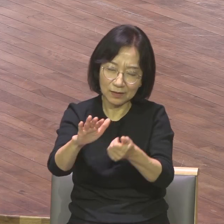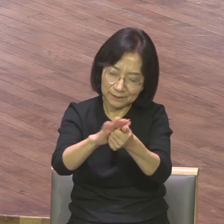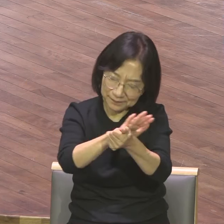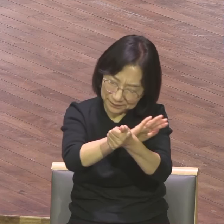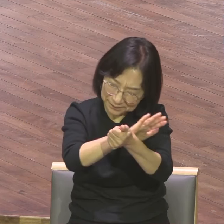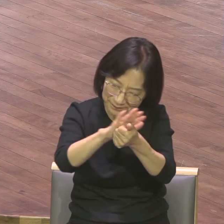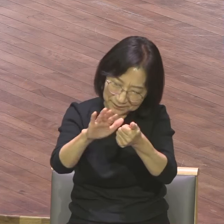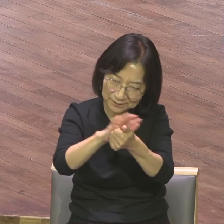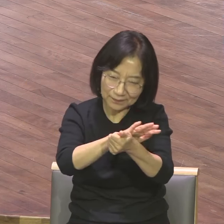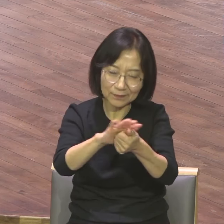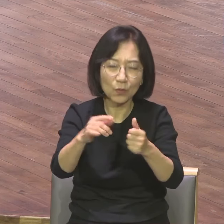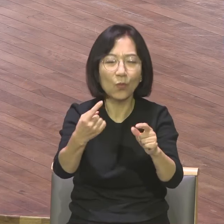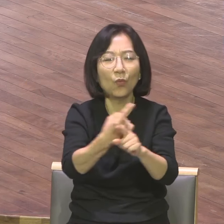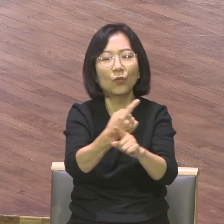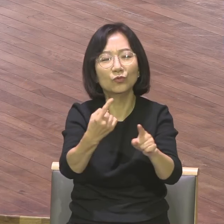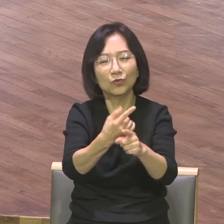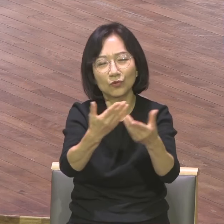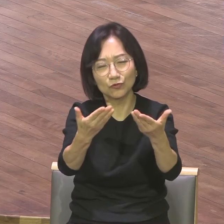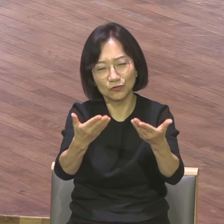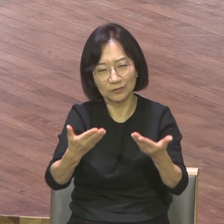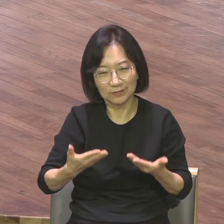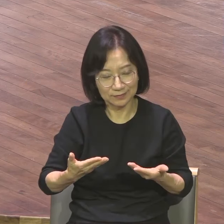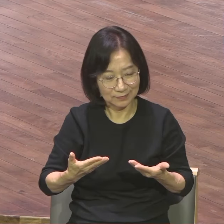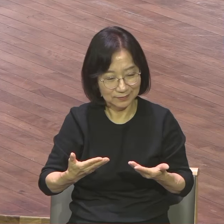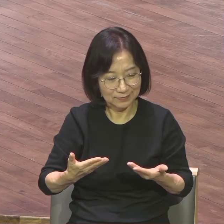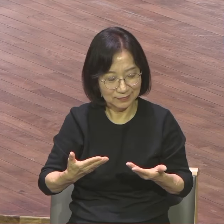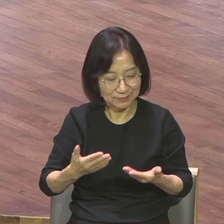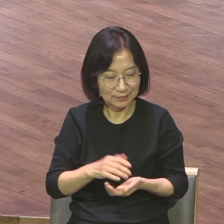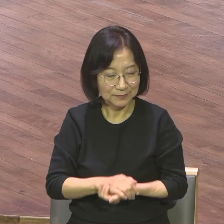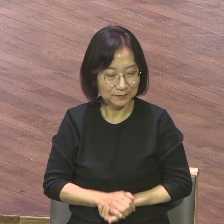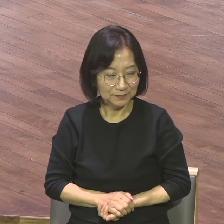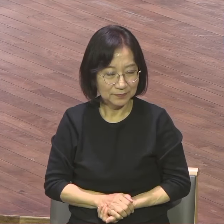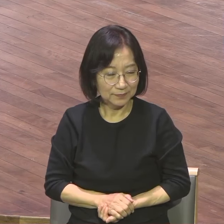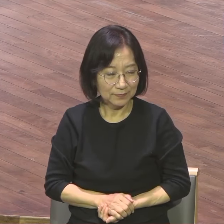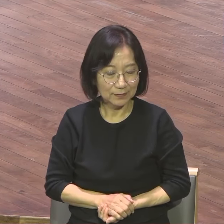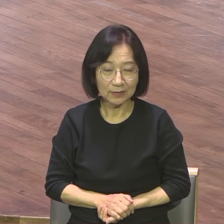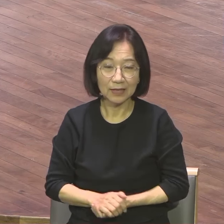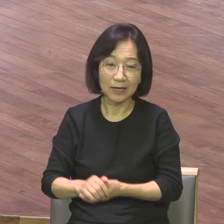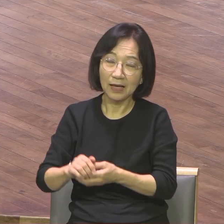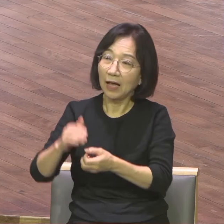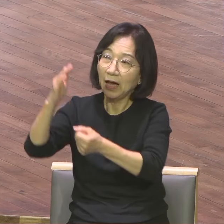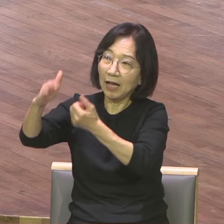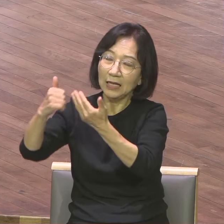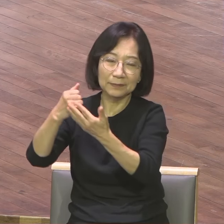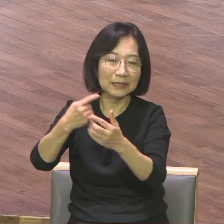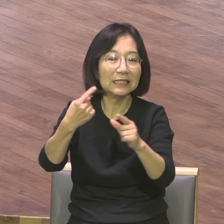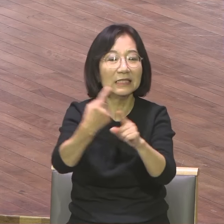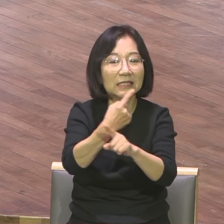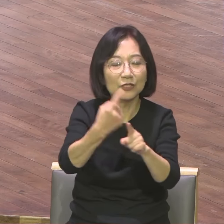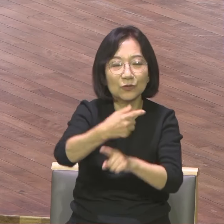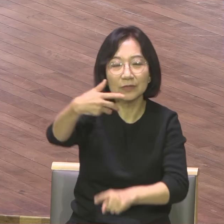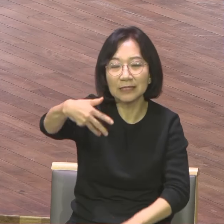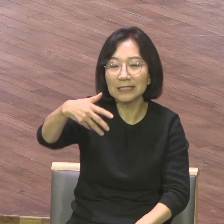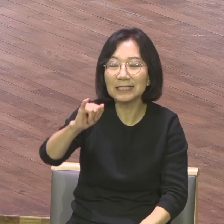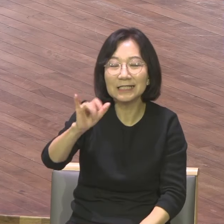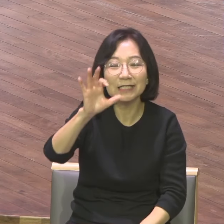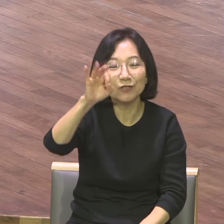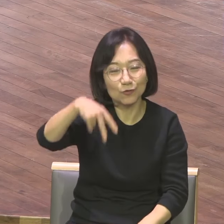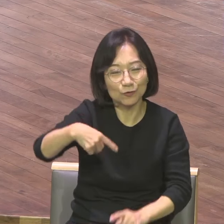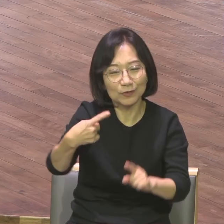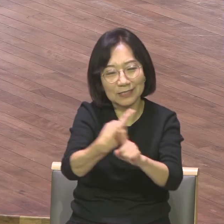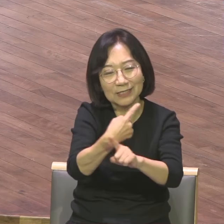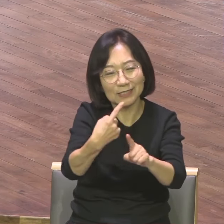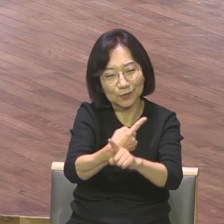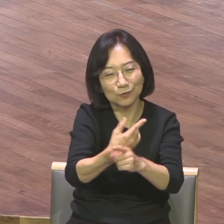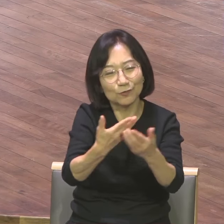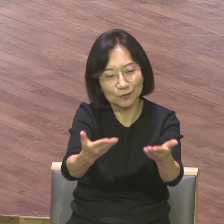고쳐주신다는 표현, 이 아주 중요합니다. 하나님은 치유의 하나님이시라고 말씀하고 있습니다.